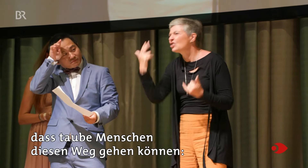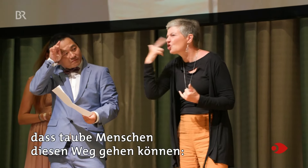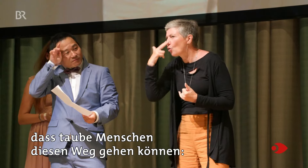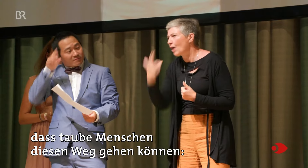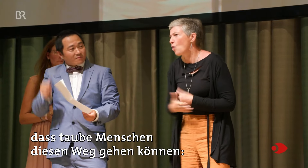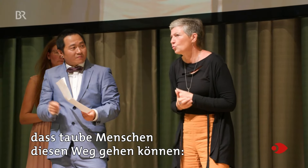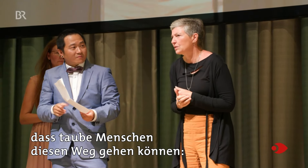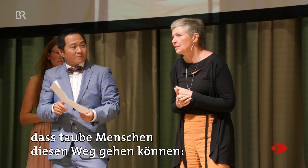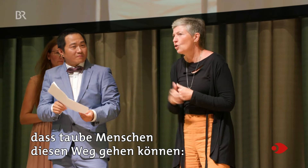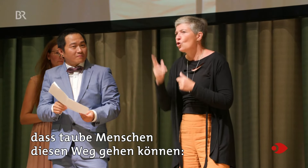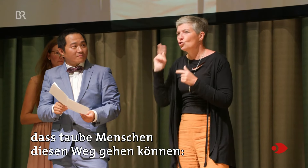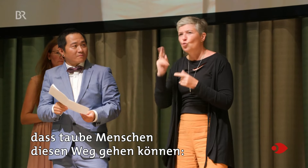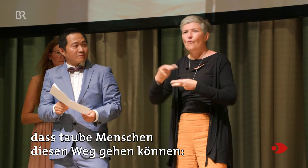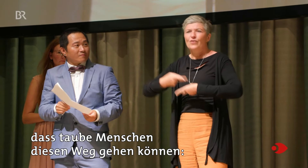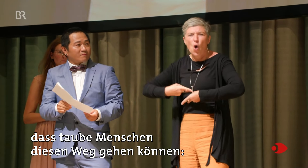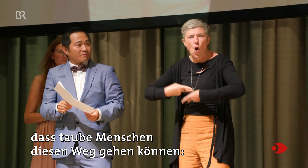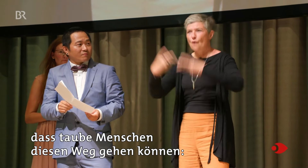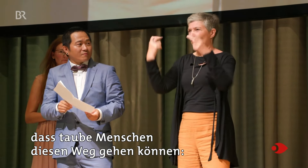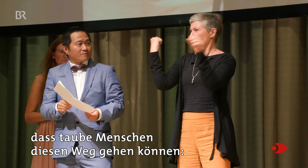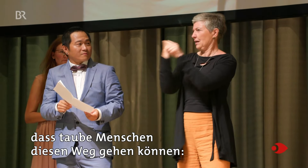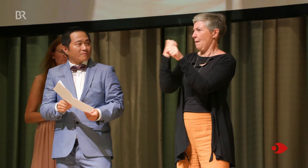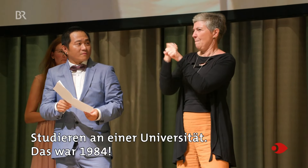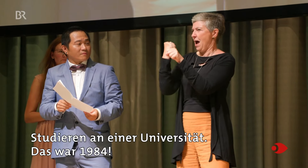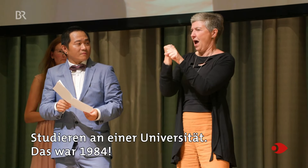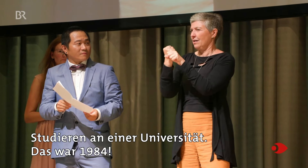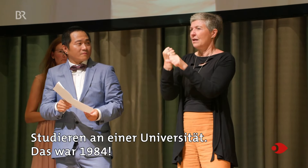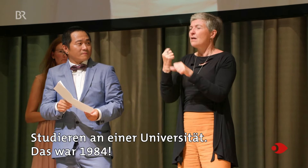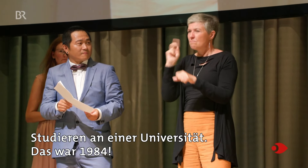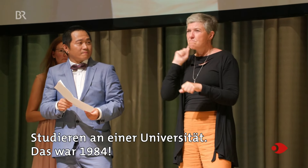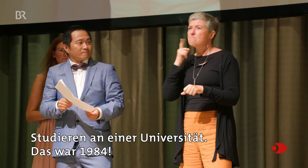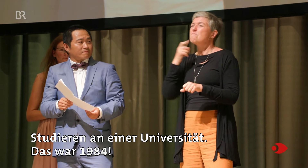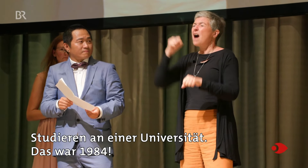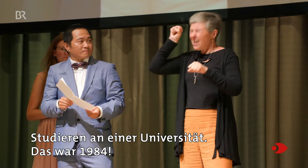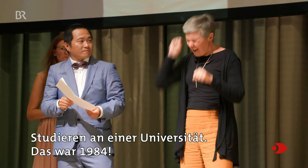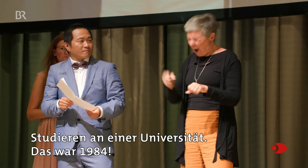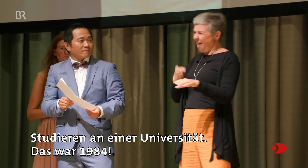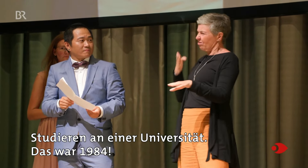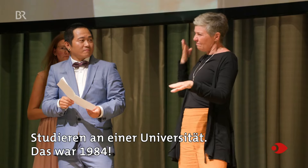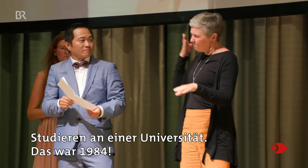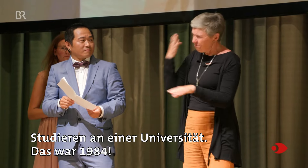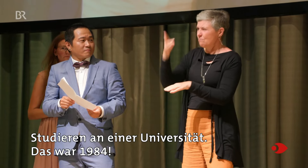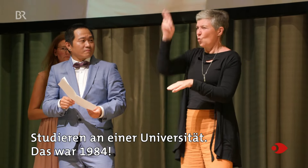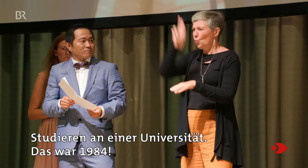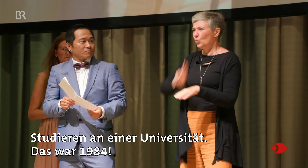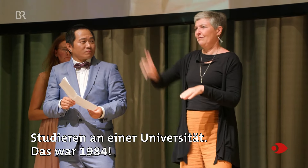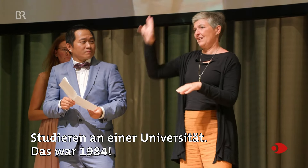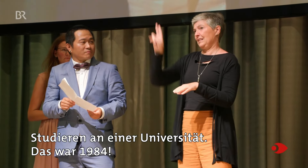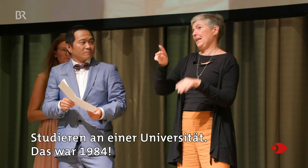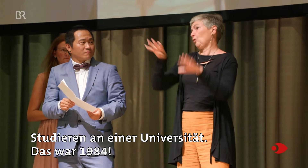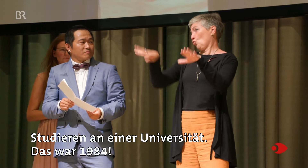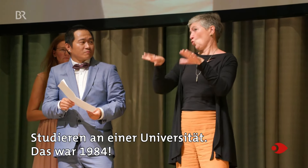dass taube Menschen diesen Weg gehen können. Studieren an einer Universität. Das war